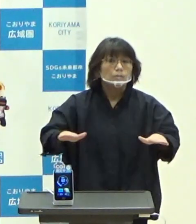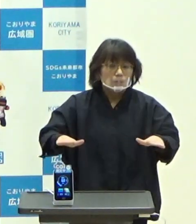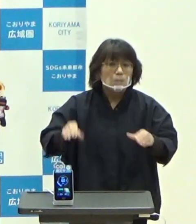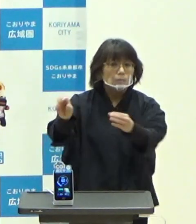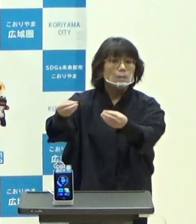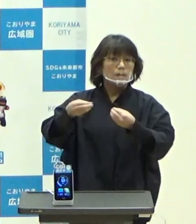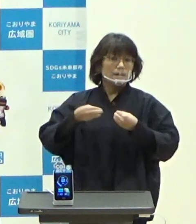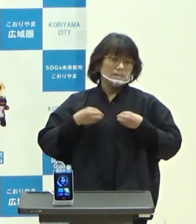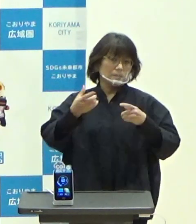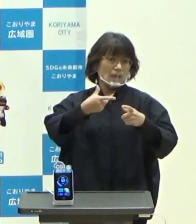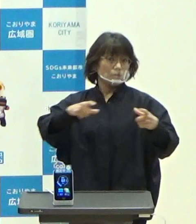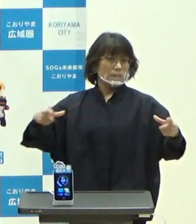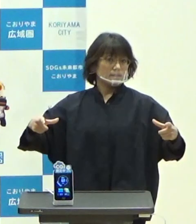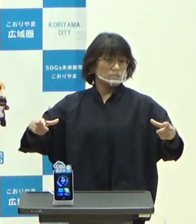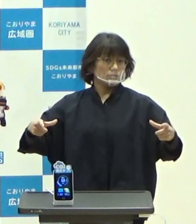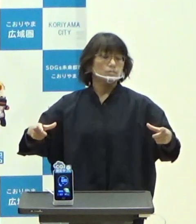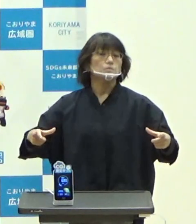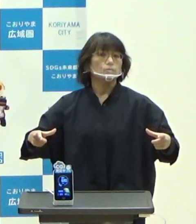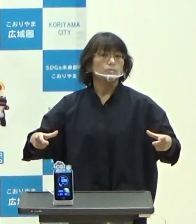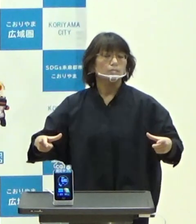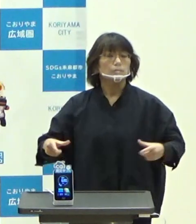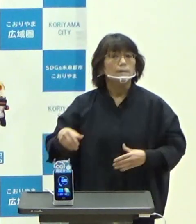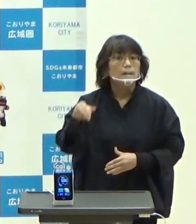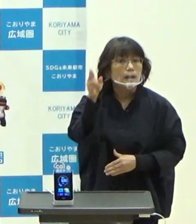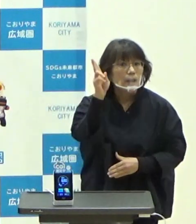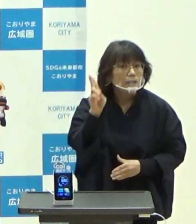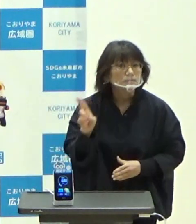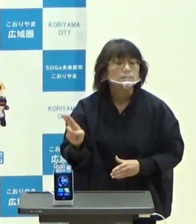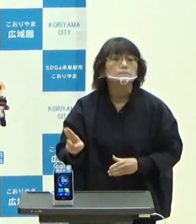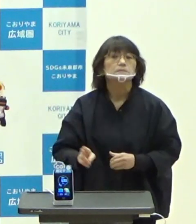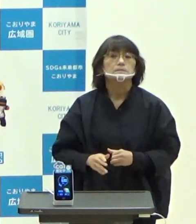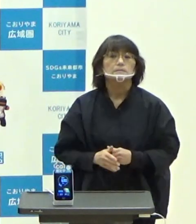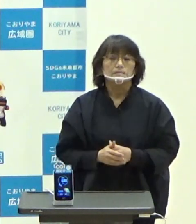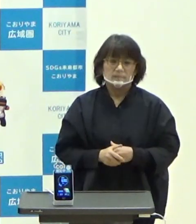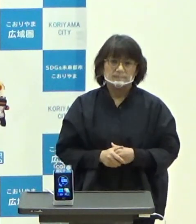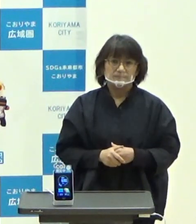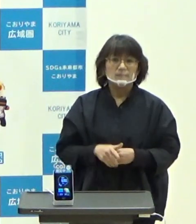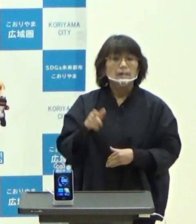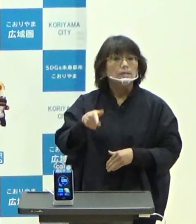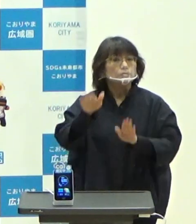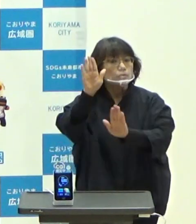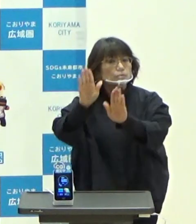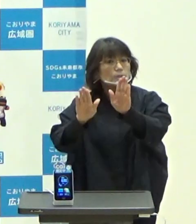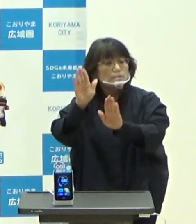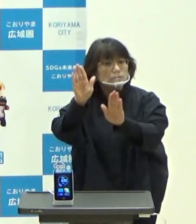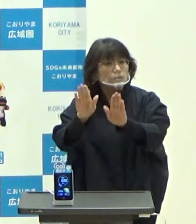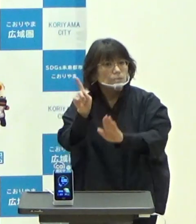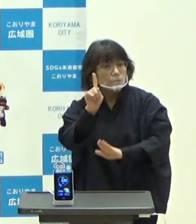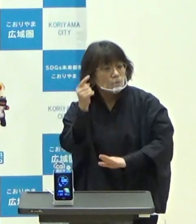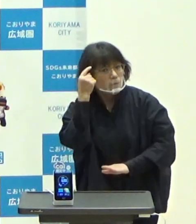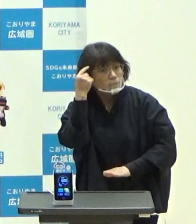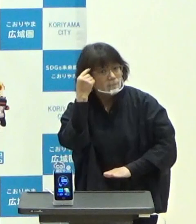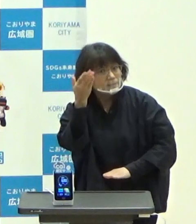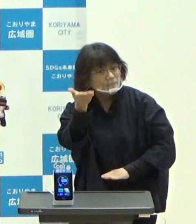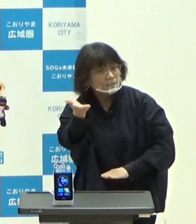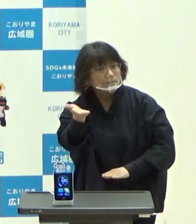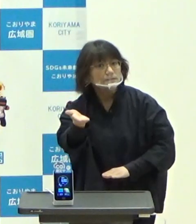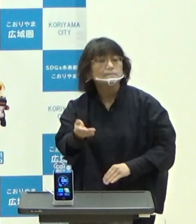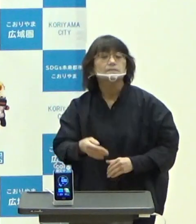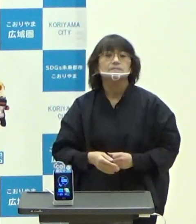けど、中学生以下の感染が増えているという現状についてどのようにご覧になっているかということ